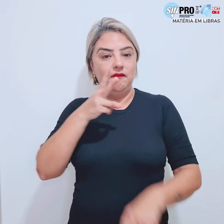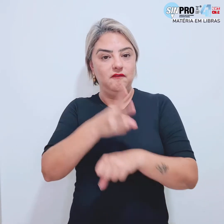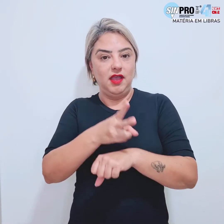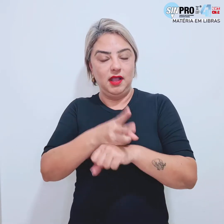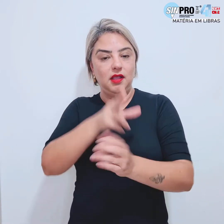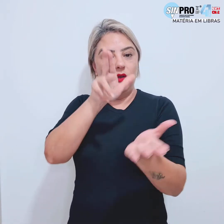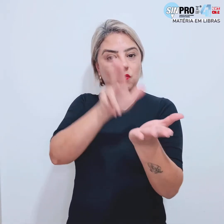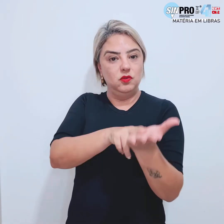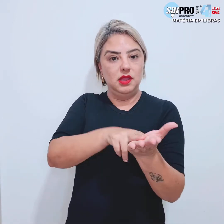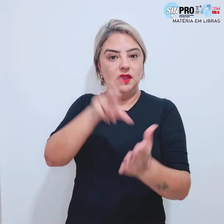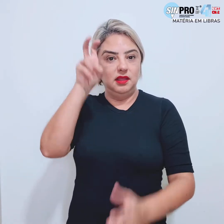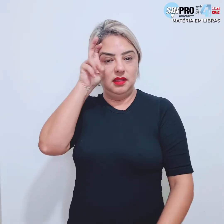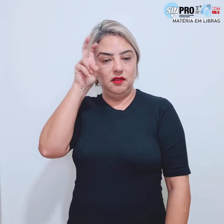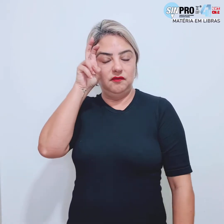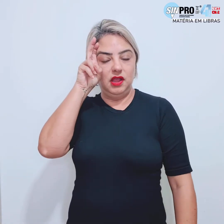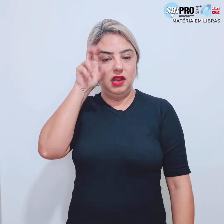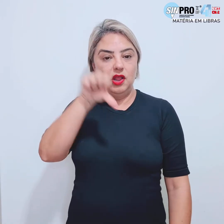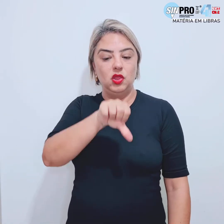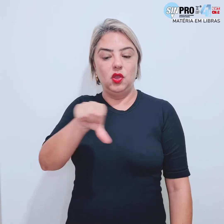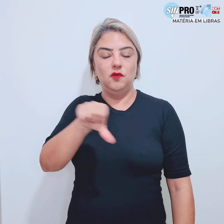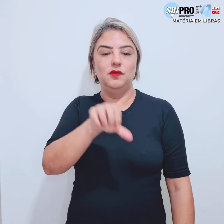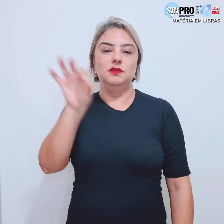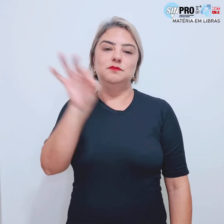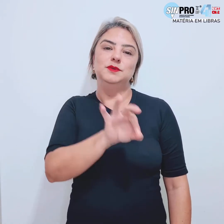atingiu, nesta quinta-feira,